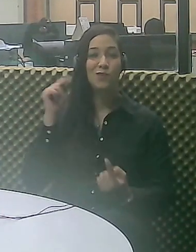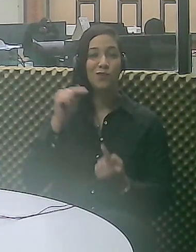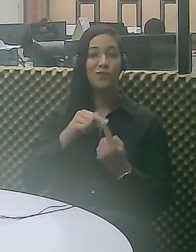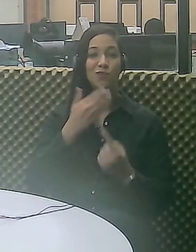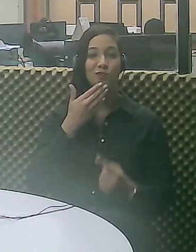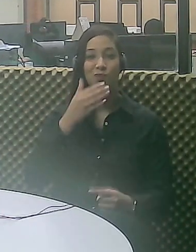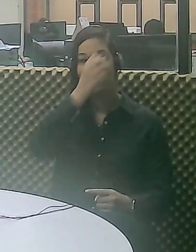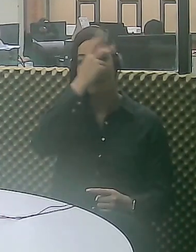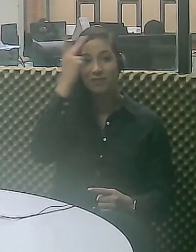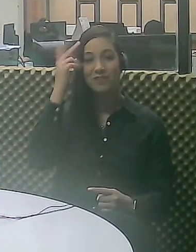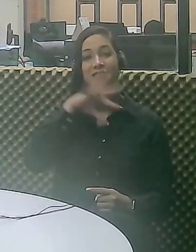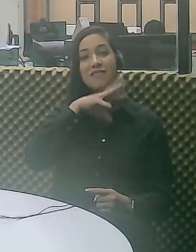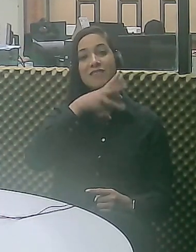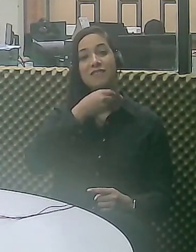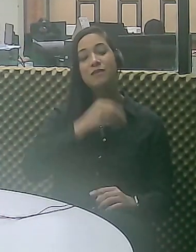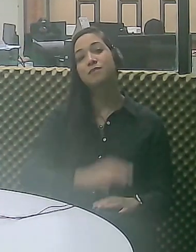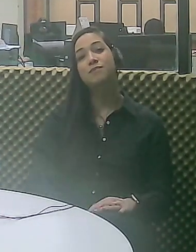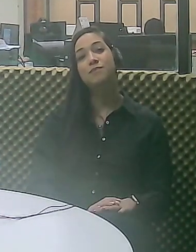do prefeito Adelmo Leão.